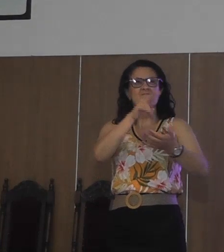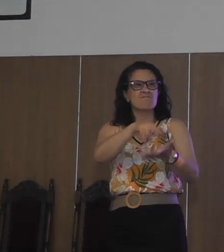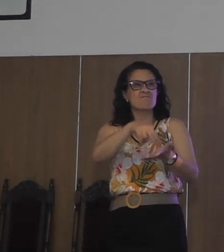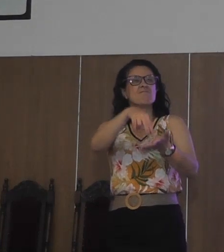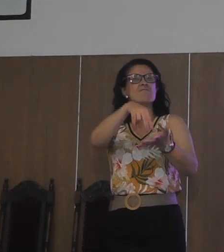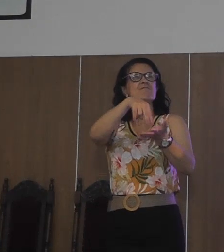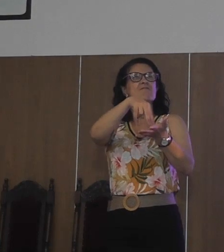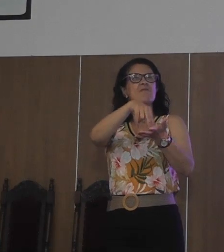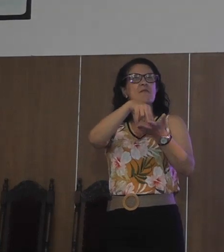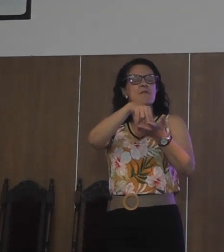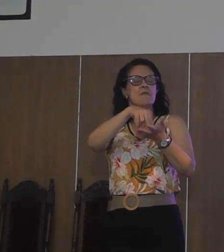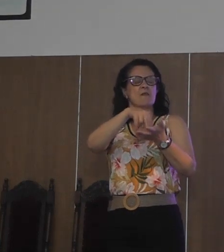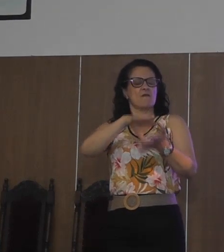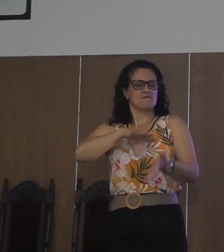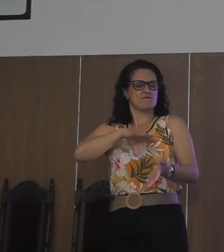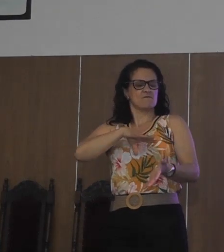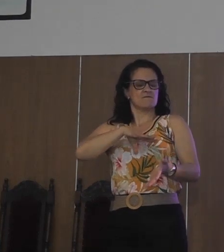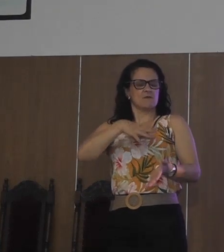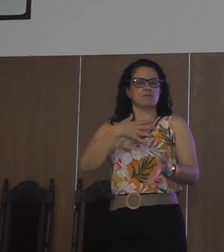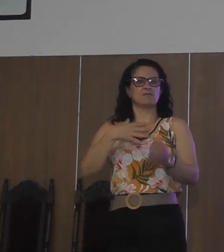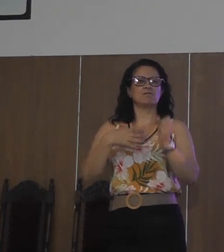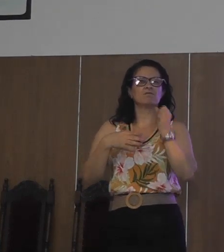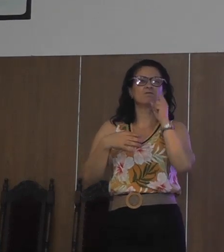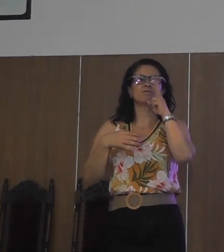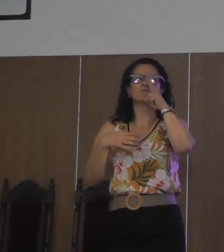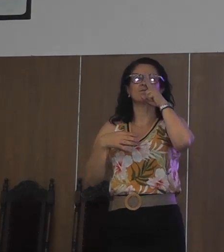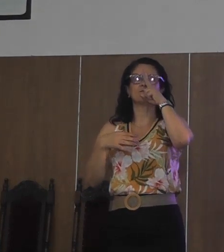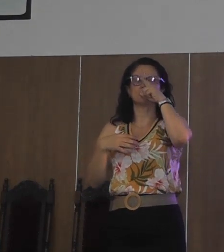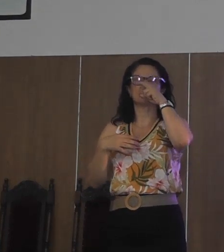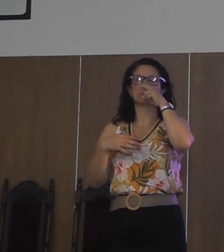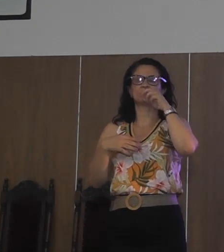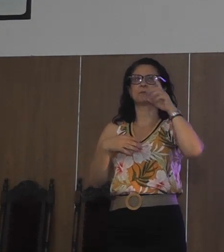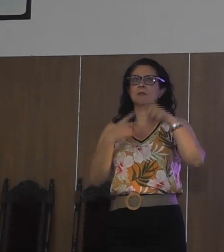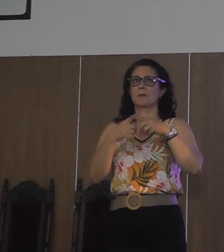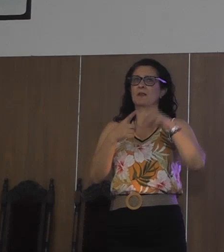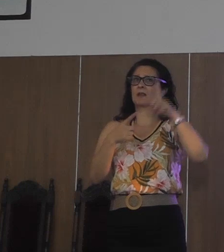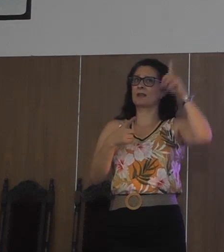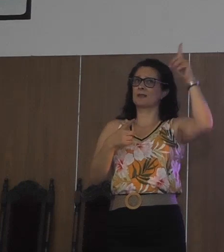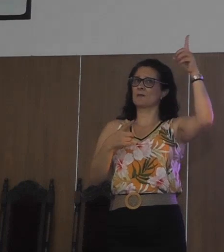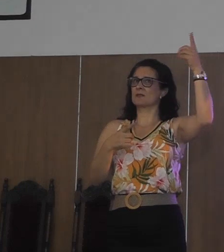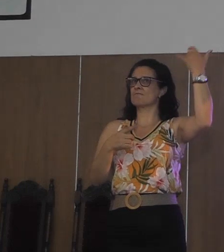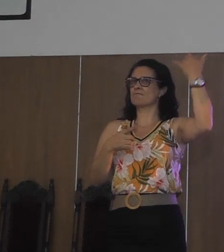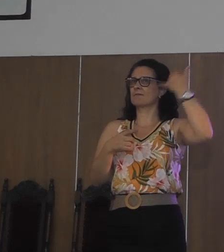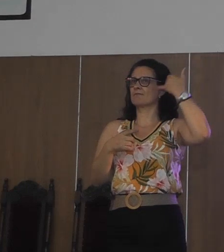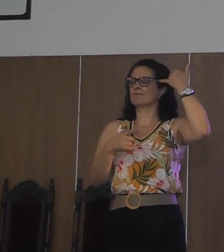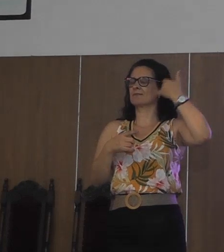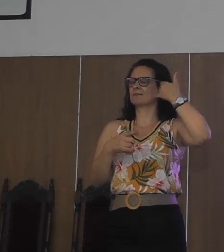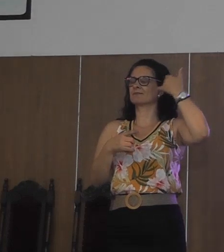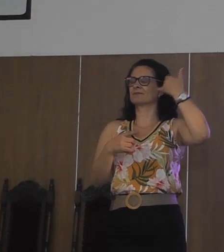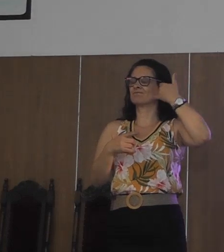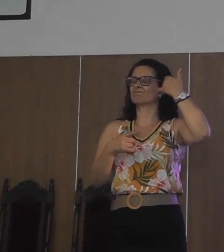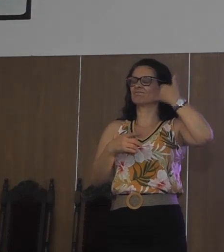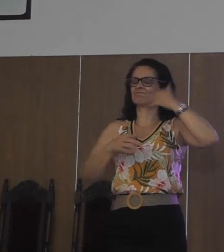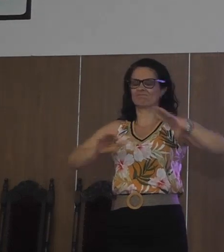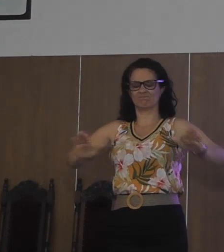Ele recebe o mandamento do Senhor dos exércitos. E aquele homem agora recebe